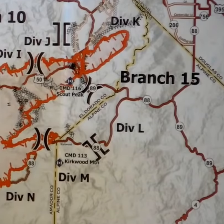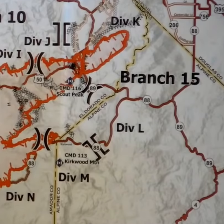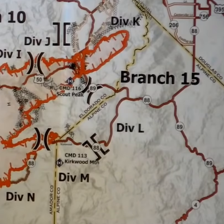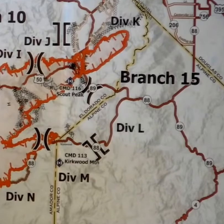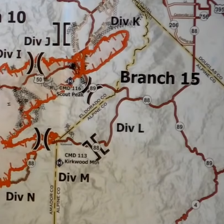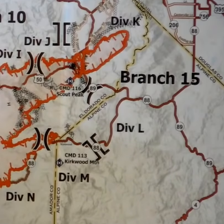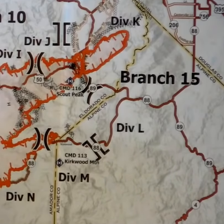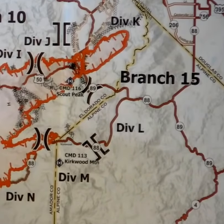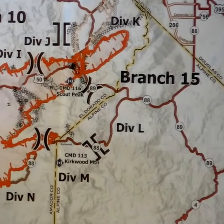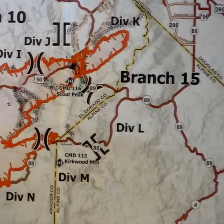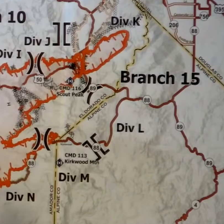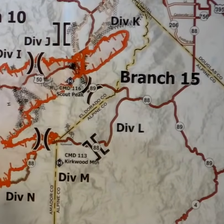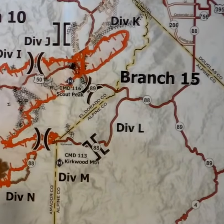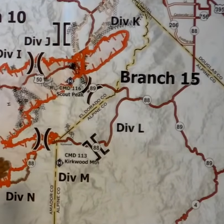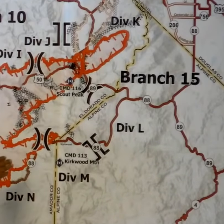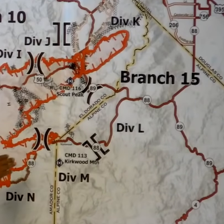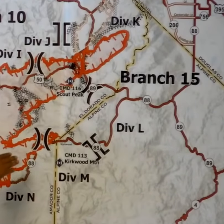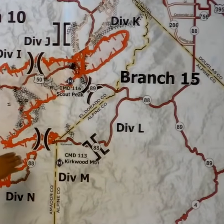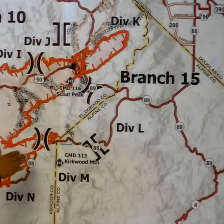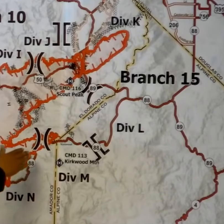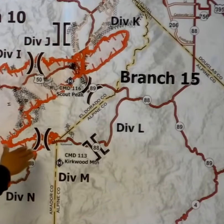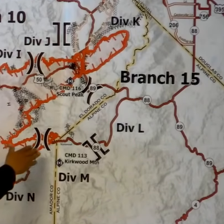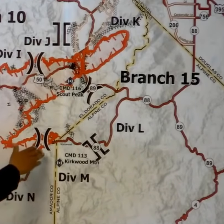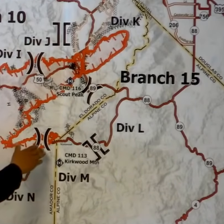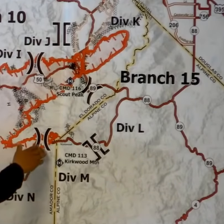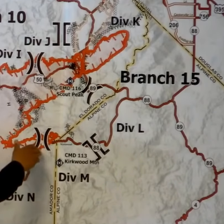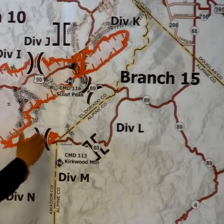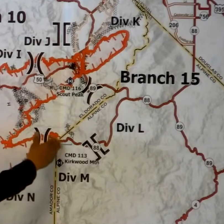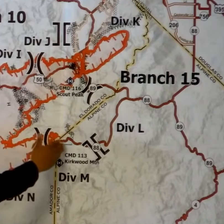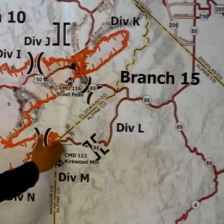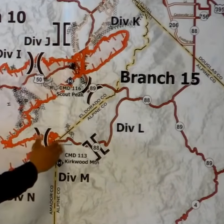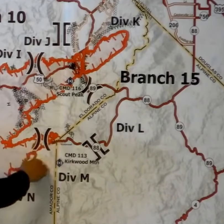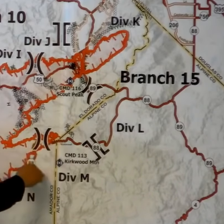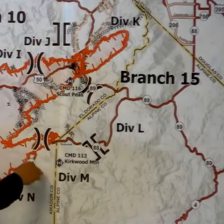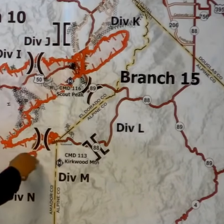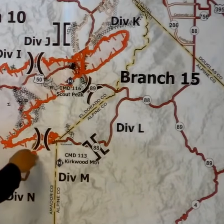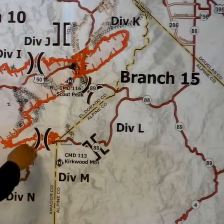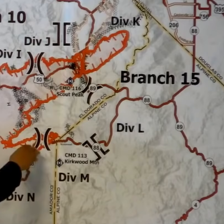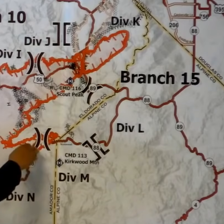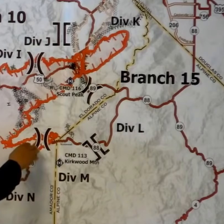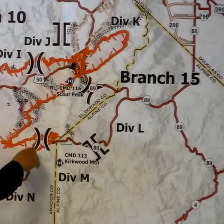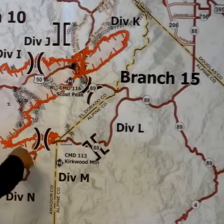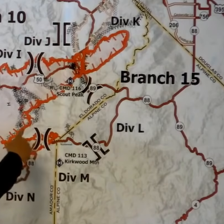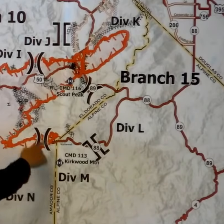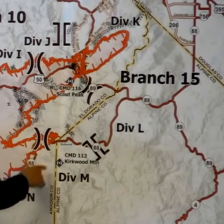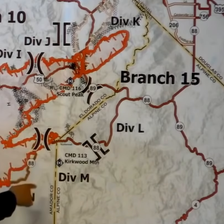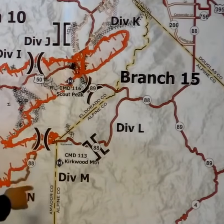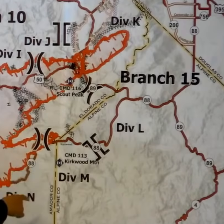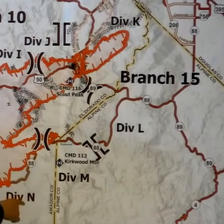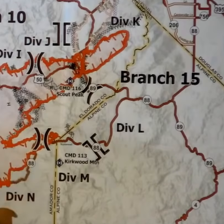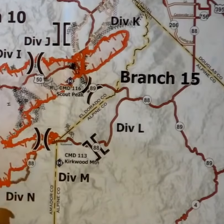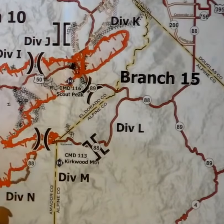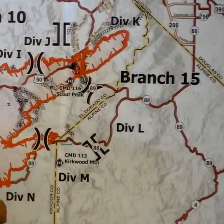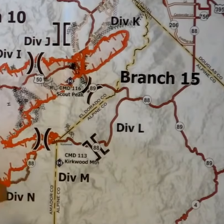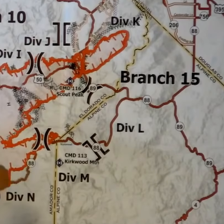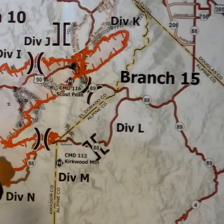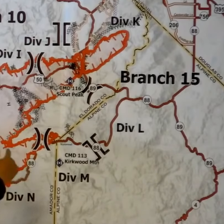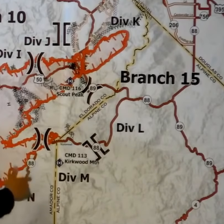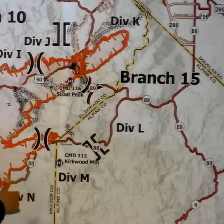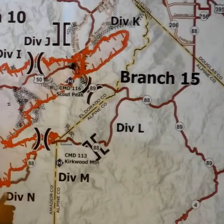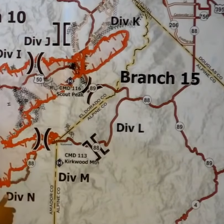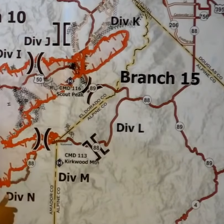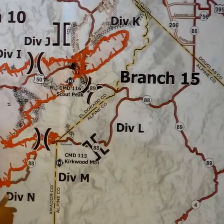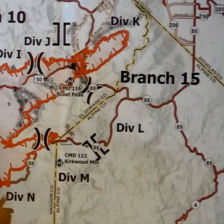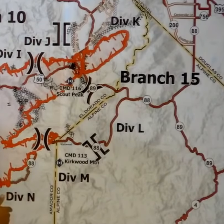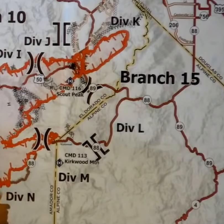hemos visto es que queremos prevenir que el incendio llegue a Kirkwood. Lo que estamos haciendo ahí en esa área es tenemos